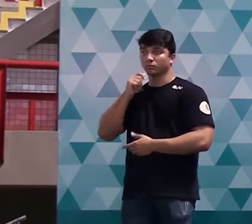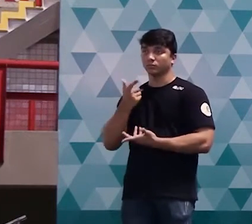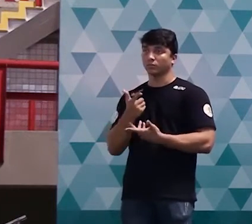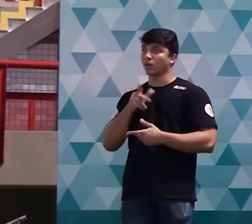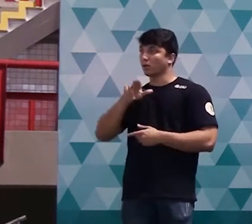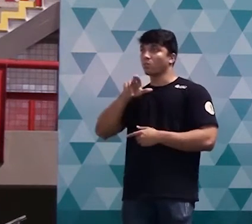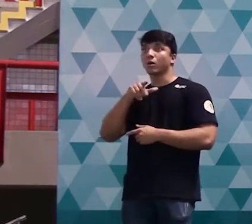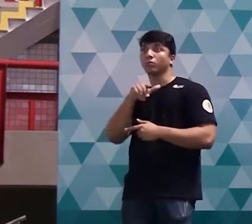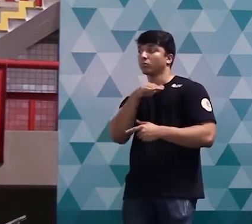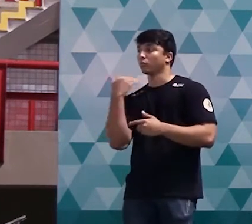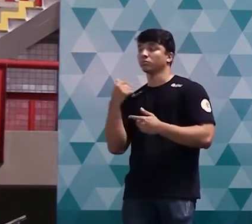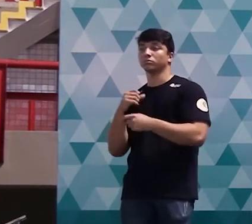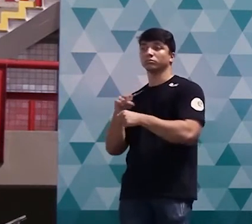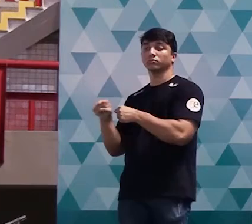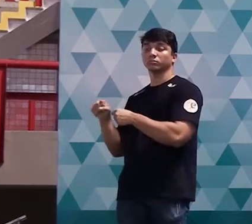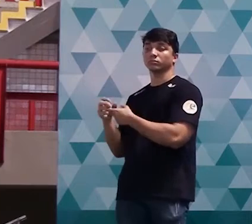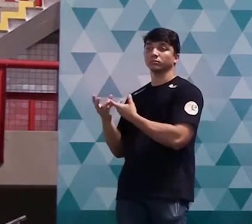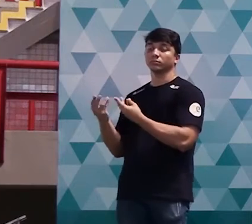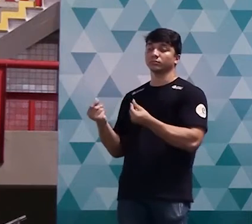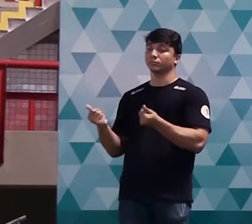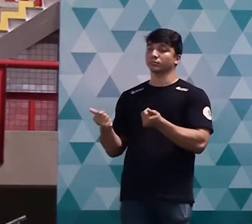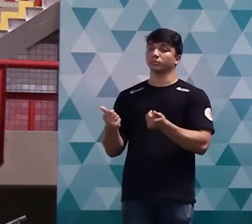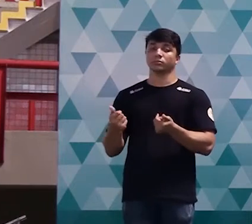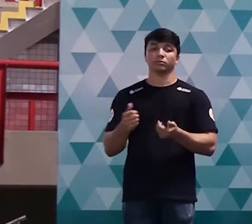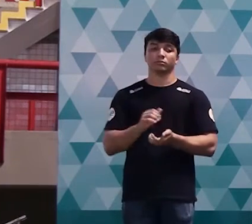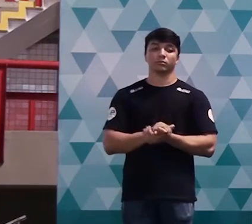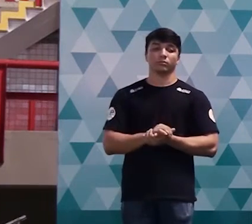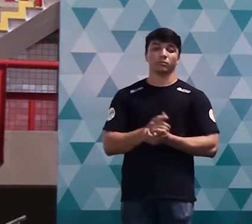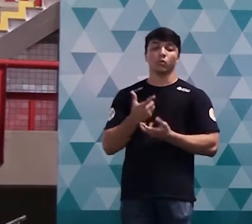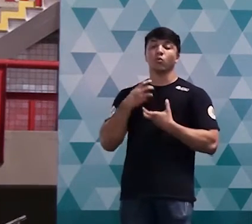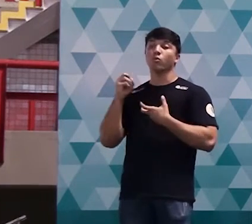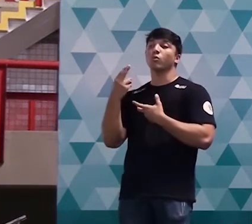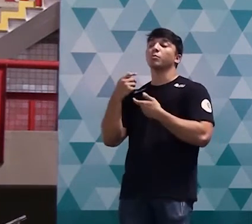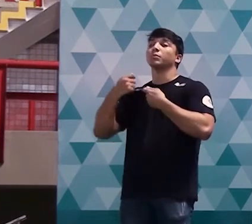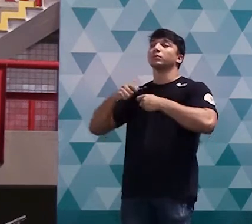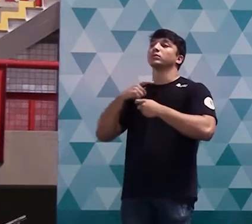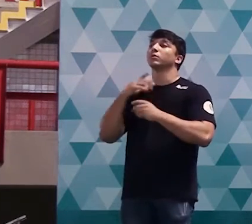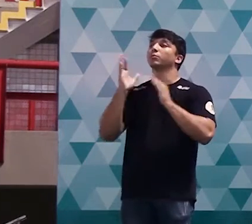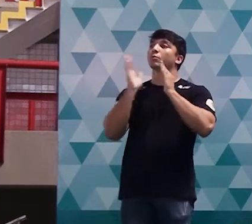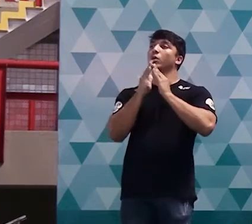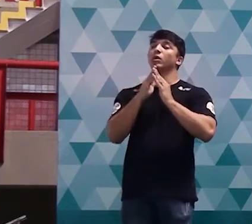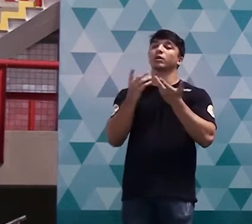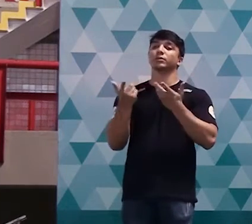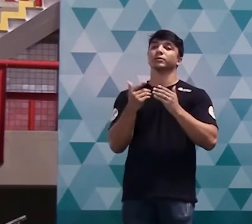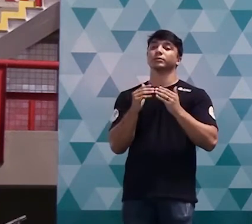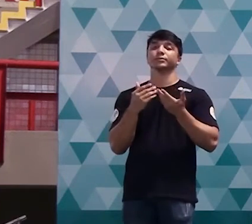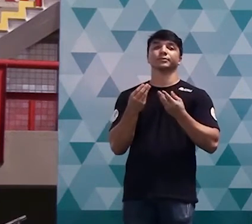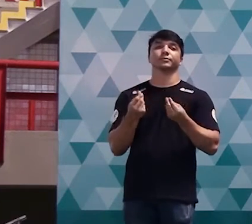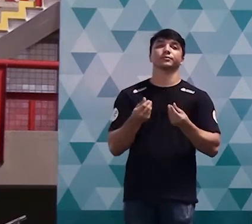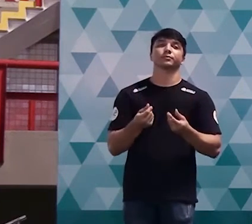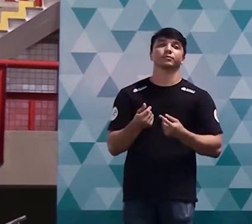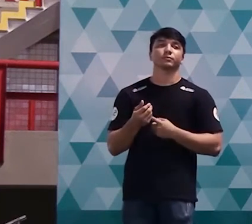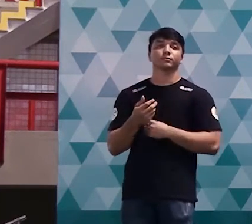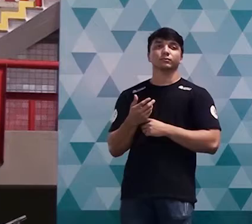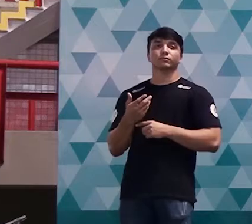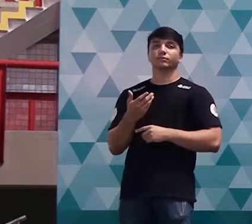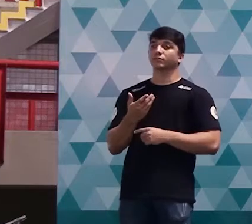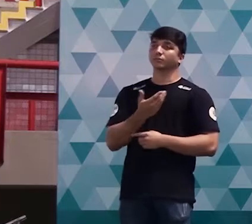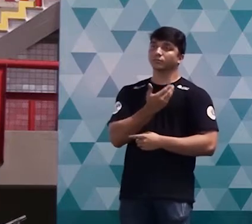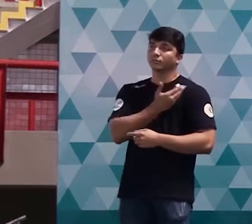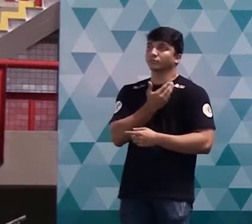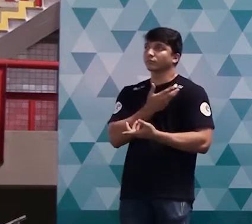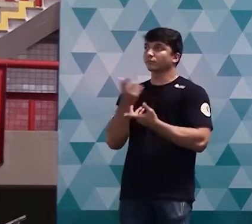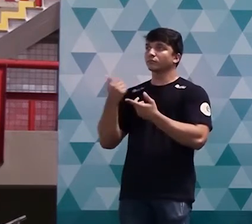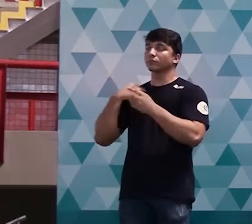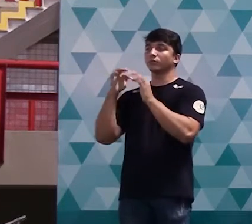que ele morrer? Ela vai ter que ser cuidada ou por um irmão, né? Ou vai ter que morar na casa, né, de um